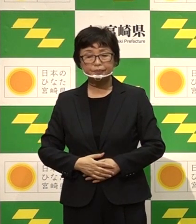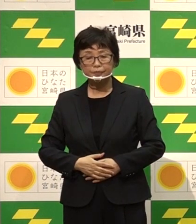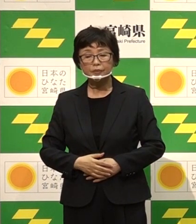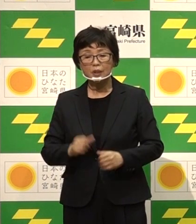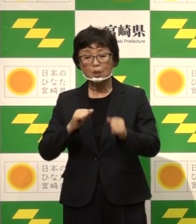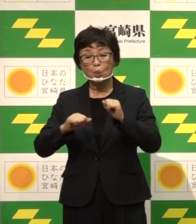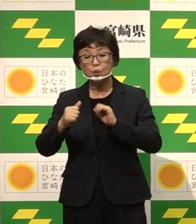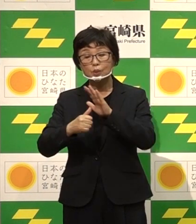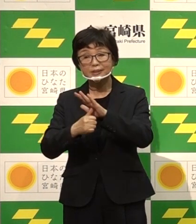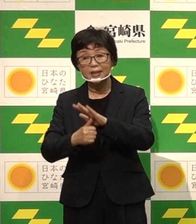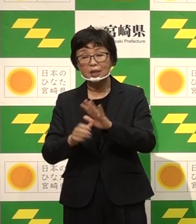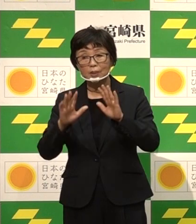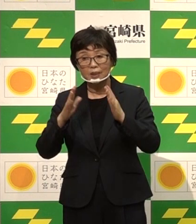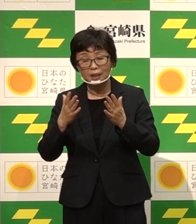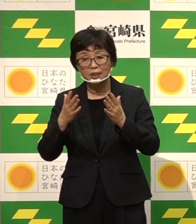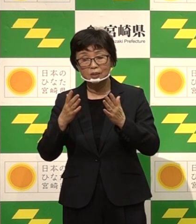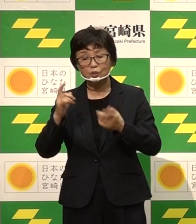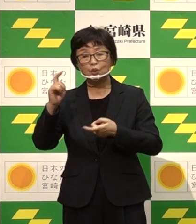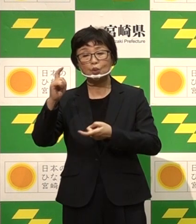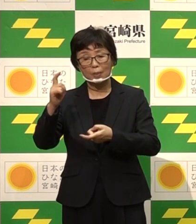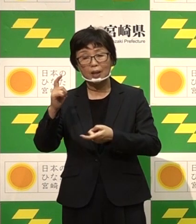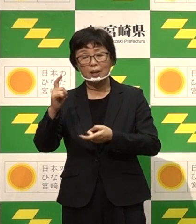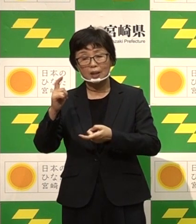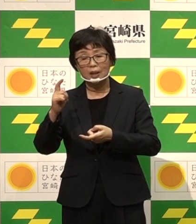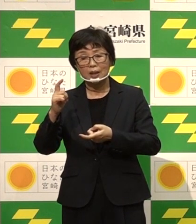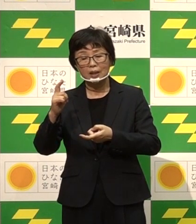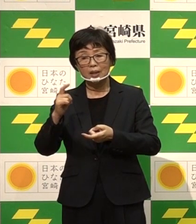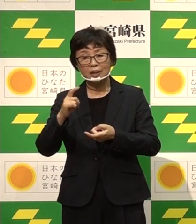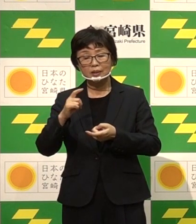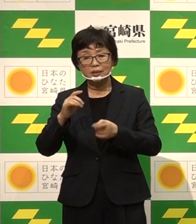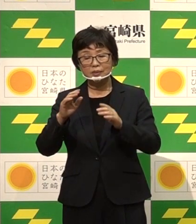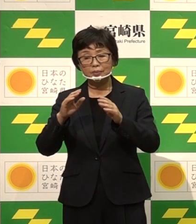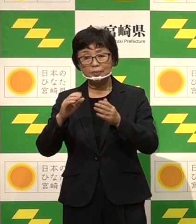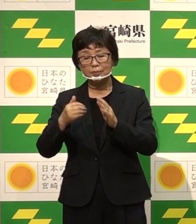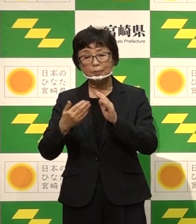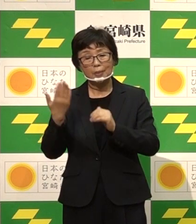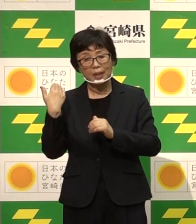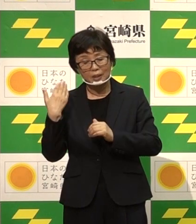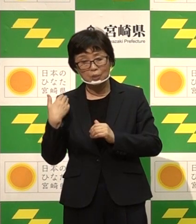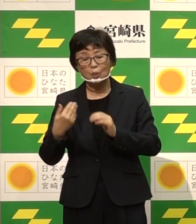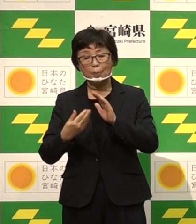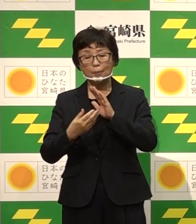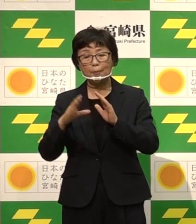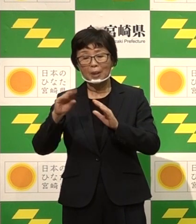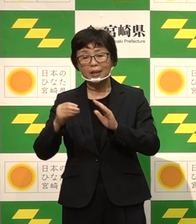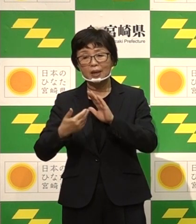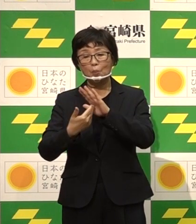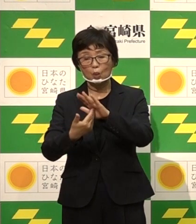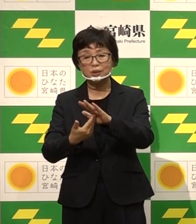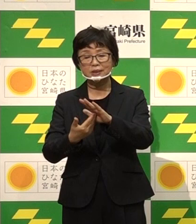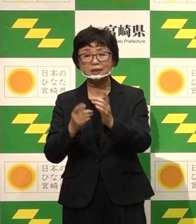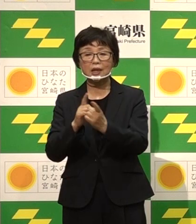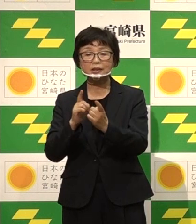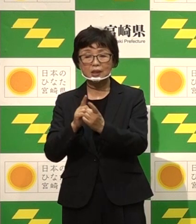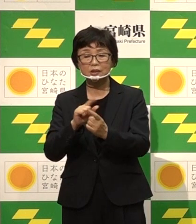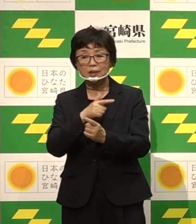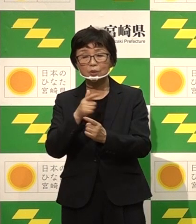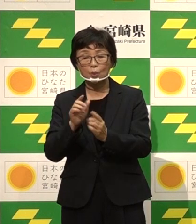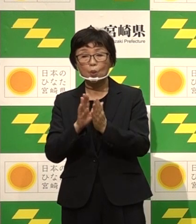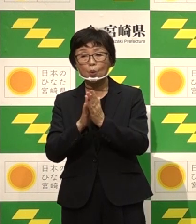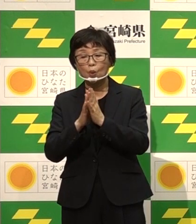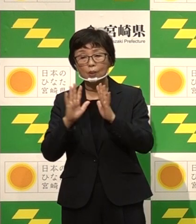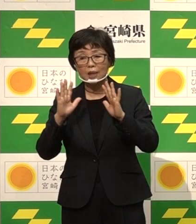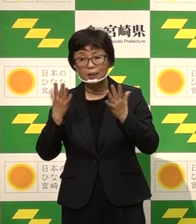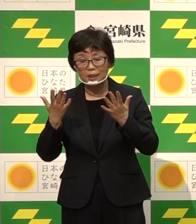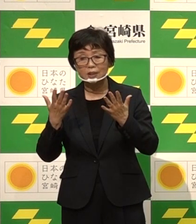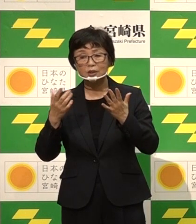行動制限を行いないというのは、多くはまん延防止等重点措置だとか緊急事態宣言を行わないということでの、そういう表